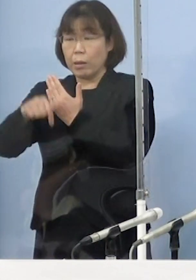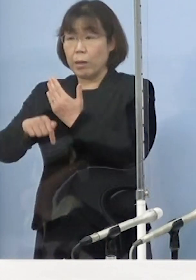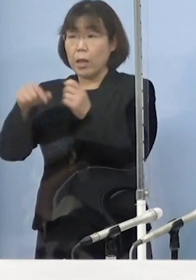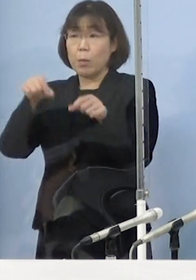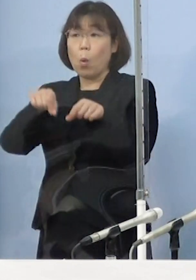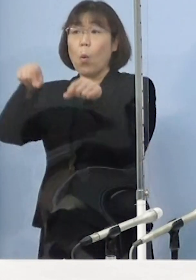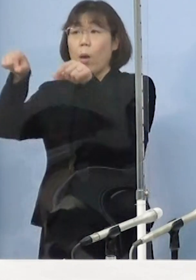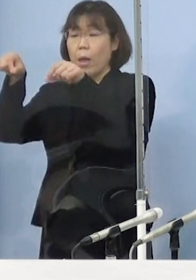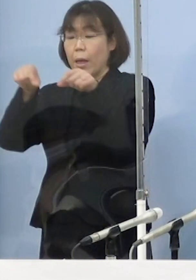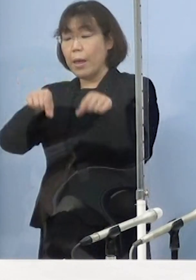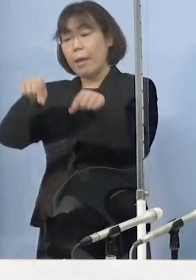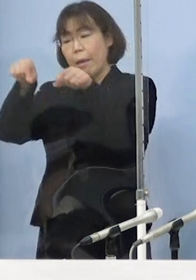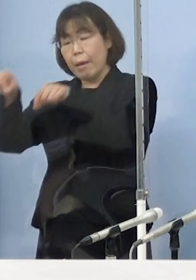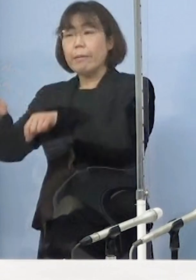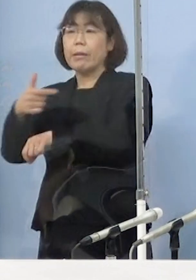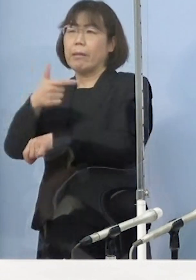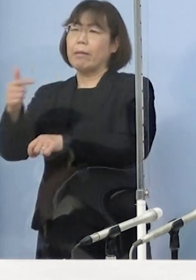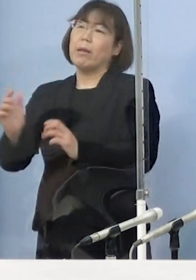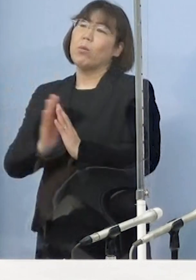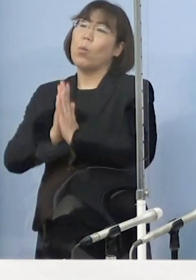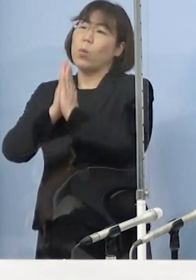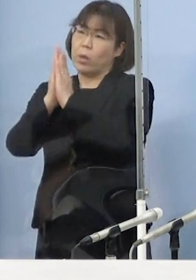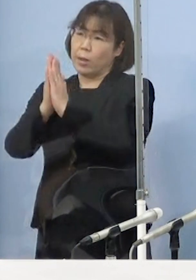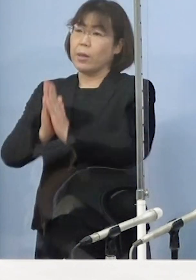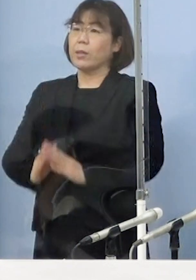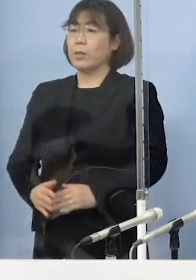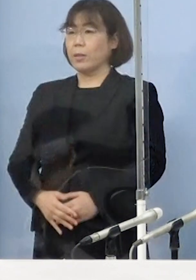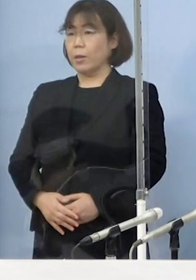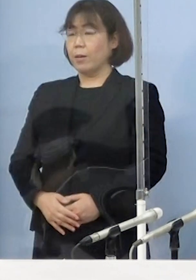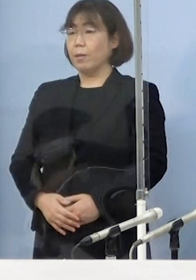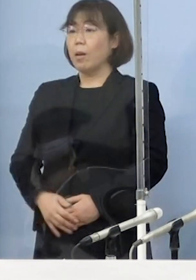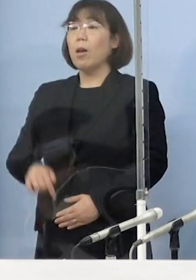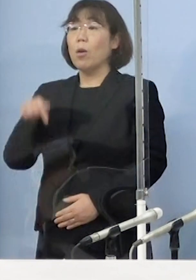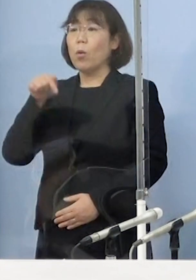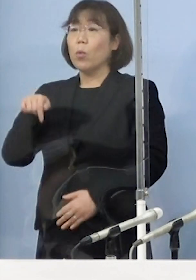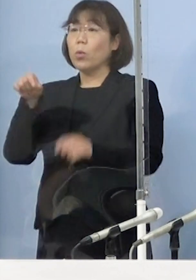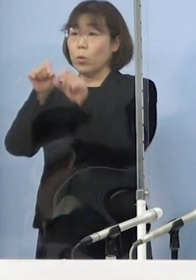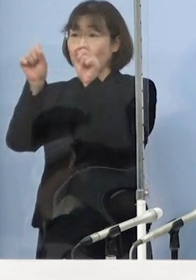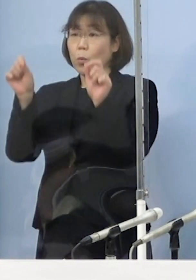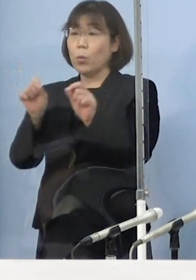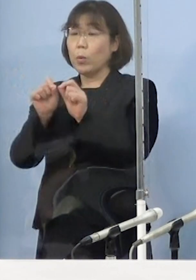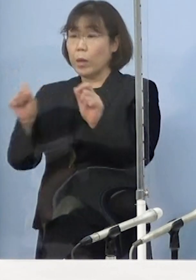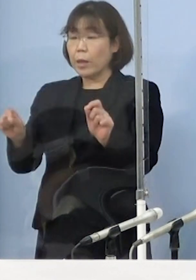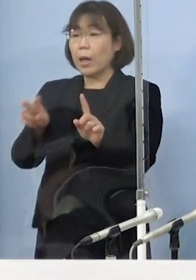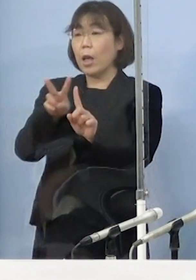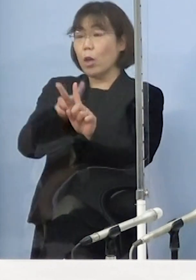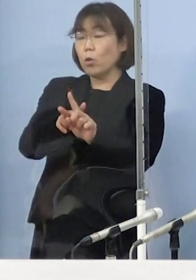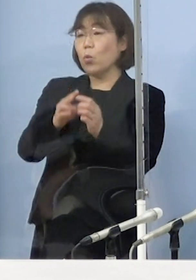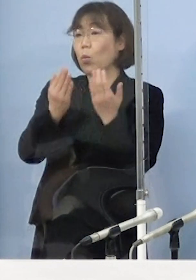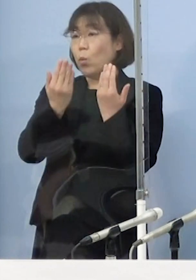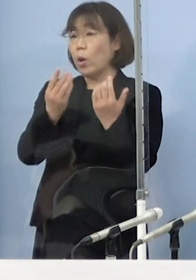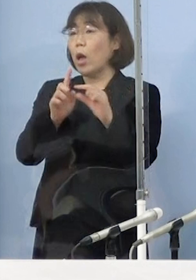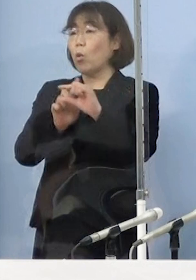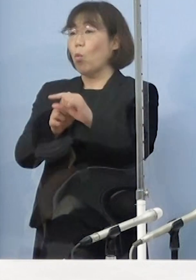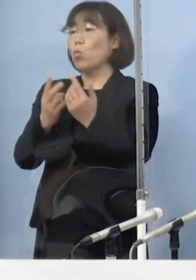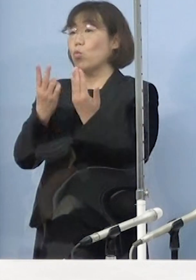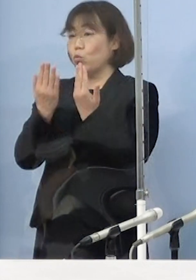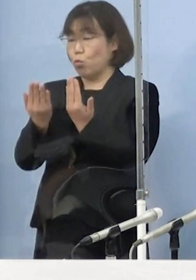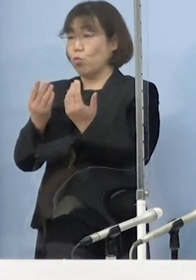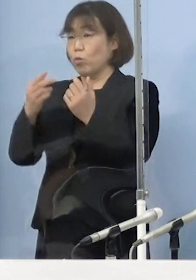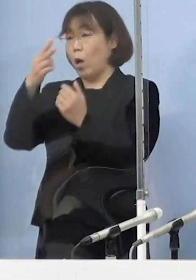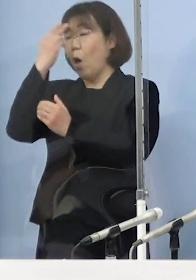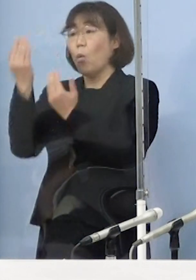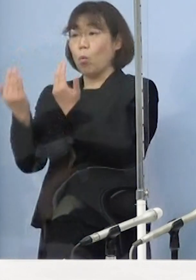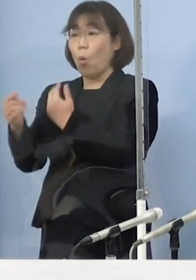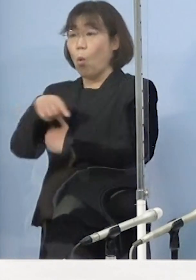延期などをお願いをしたと。まあ、こうしたことによって、この小学校、中学校、高校、こ